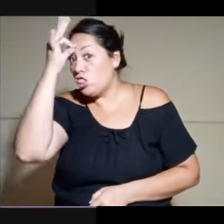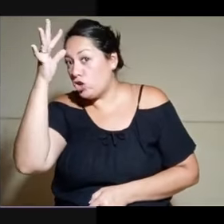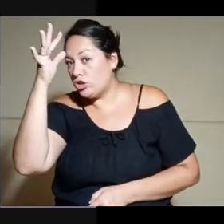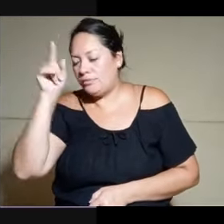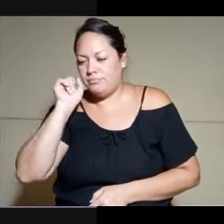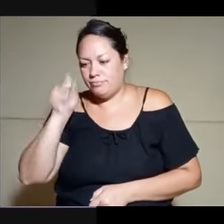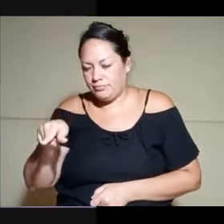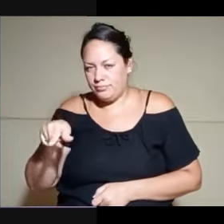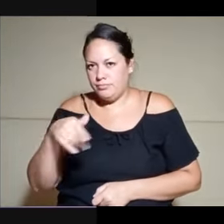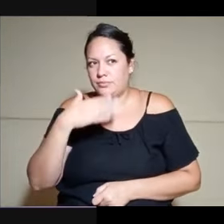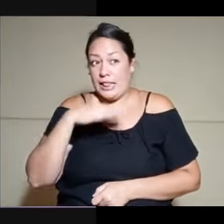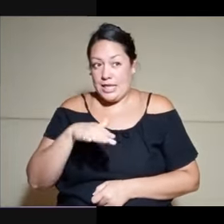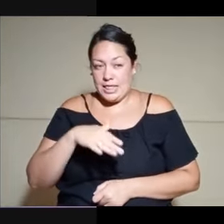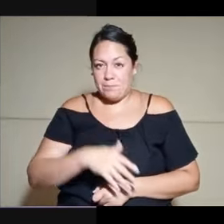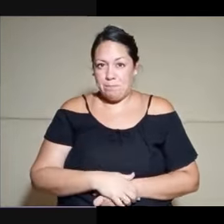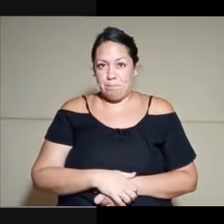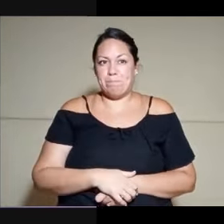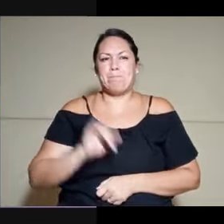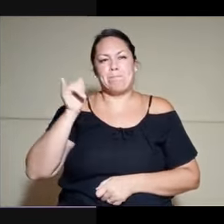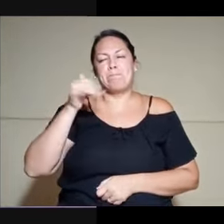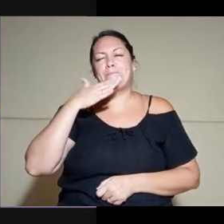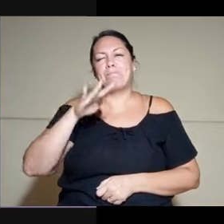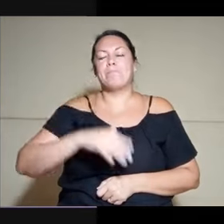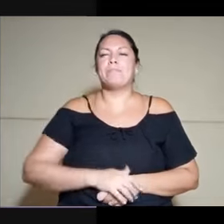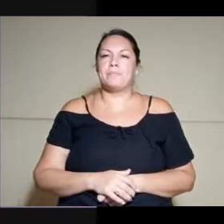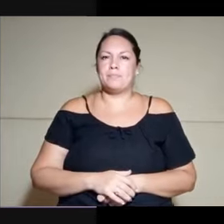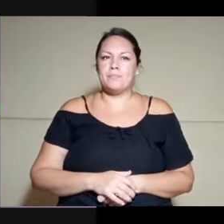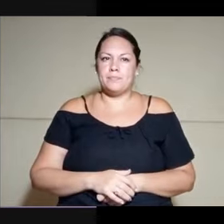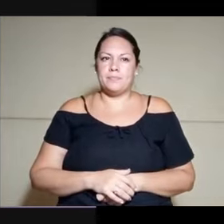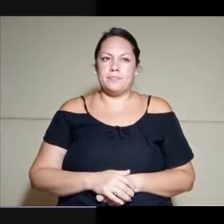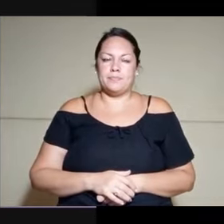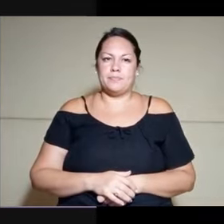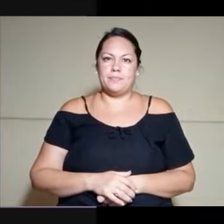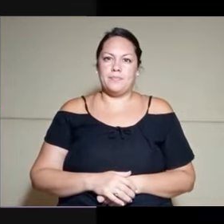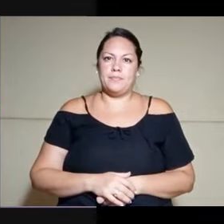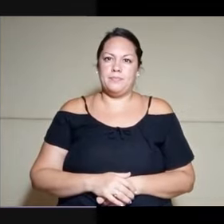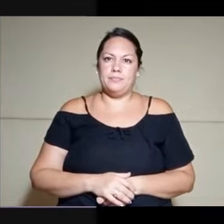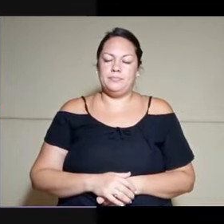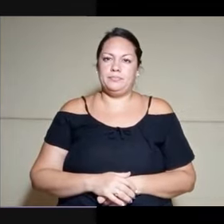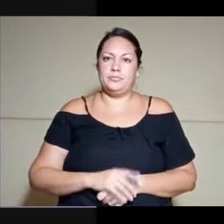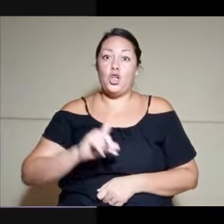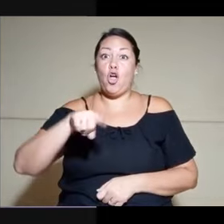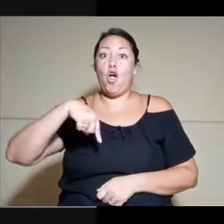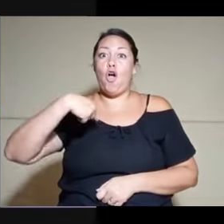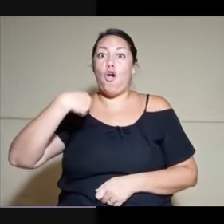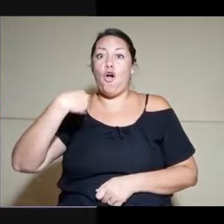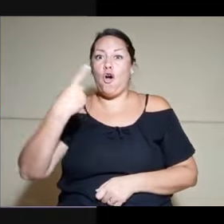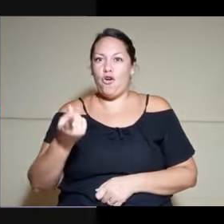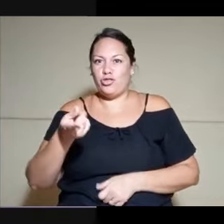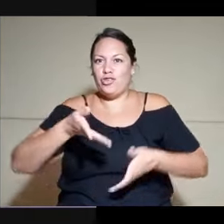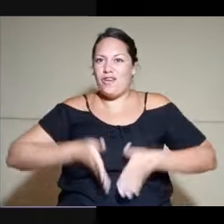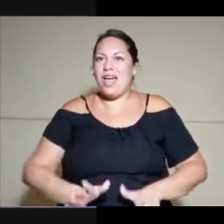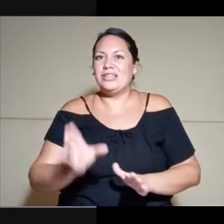craneal 12, hipogloso. ¿Me siguen? Bien. Otro par craneal que nace en el Sí,